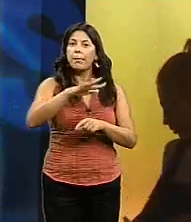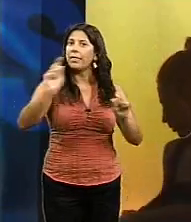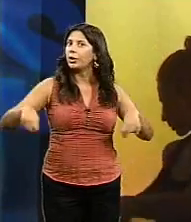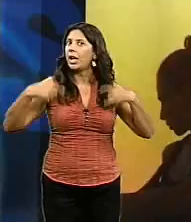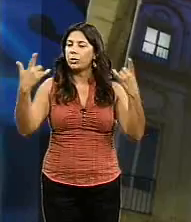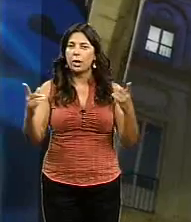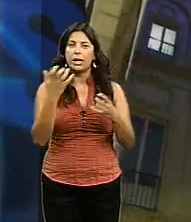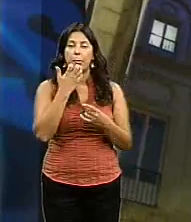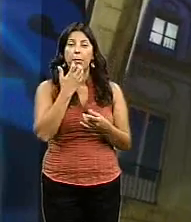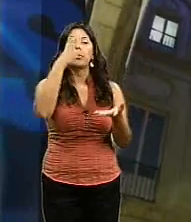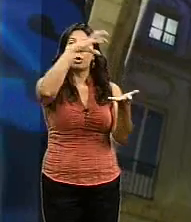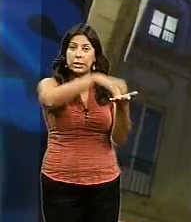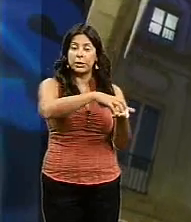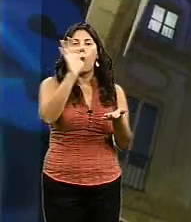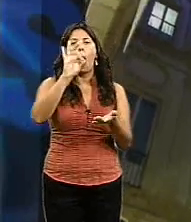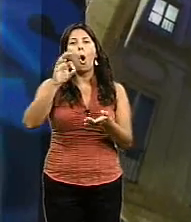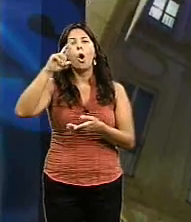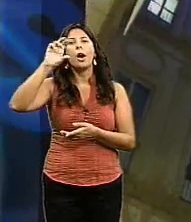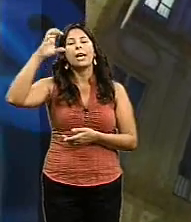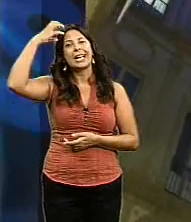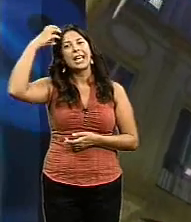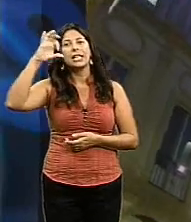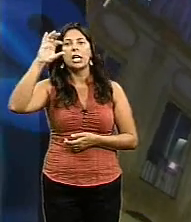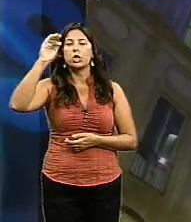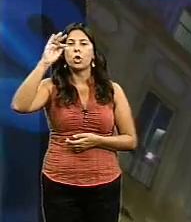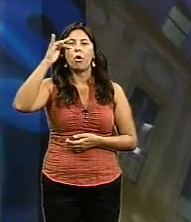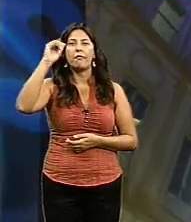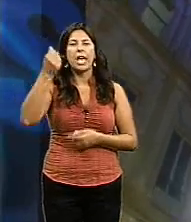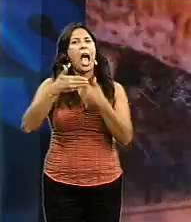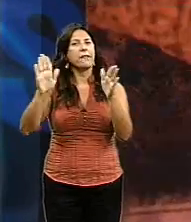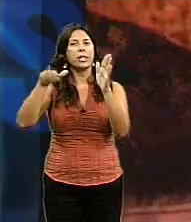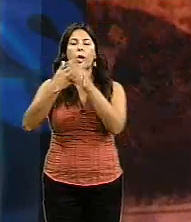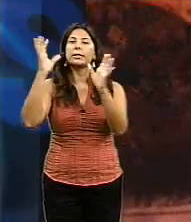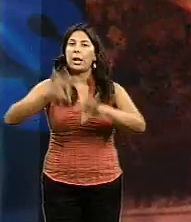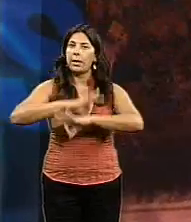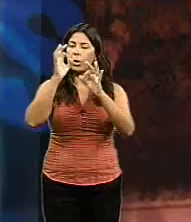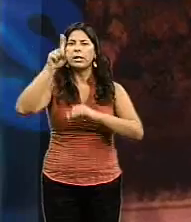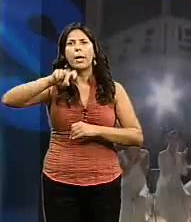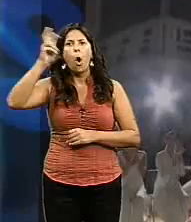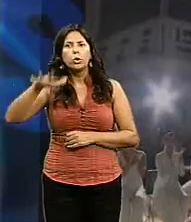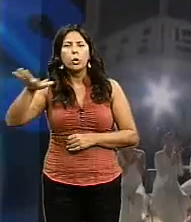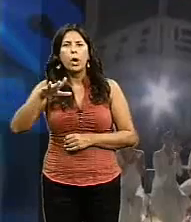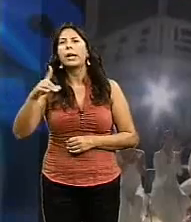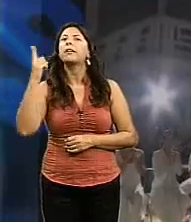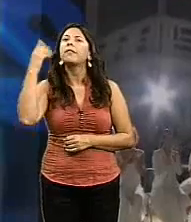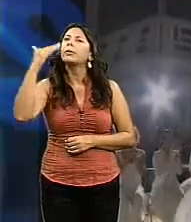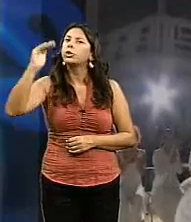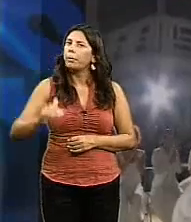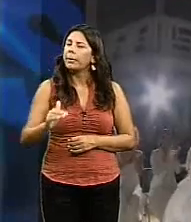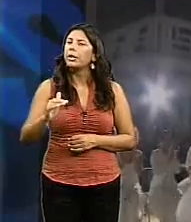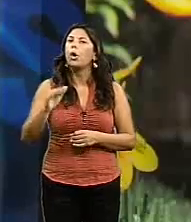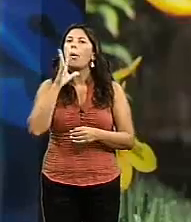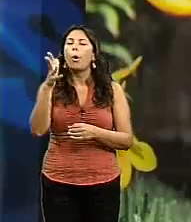propia fortaleza o el Reina Sofía volvieron a abrirse hasta la madrugada, pero también otros lugares menos conocidos en sus facetas